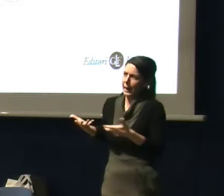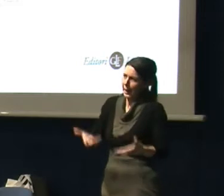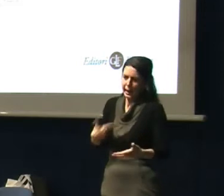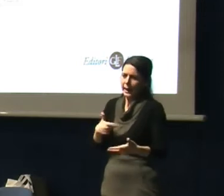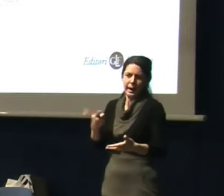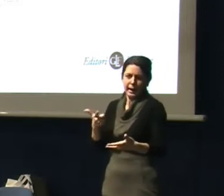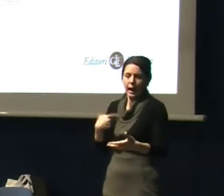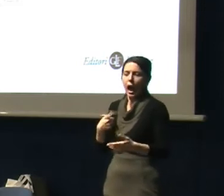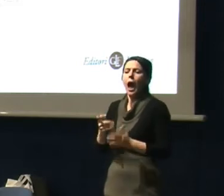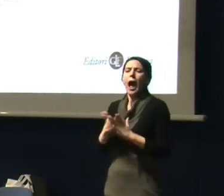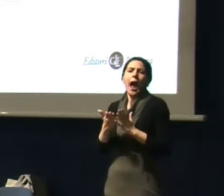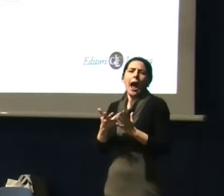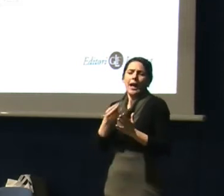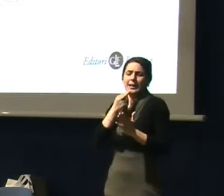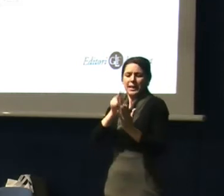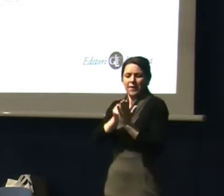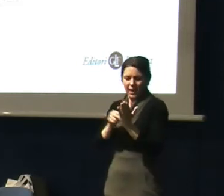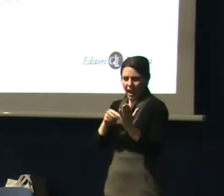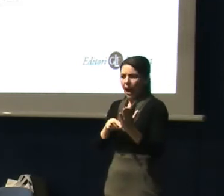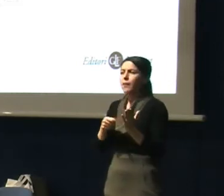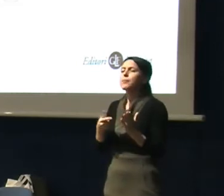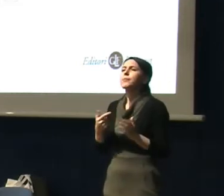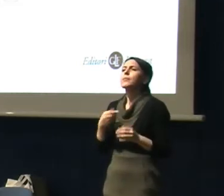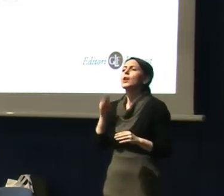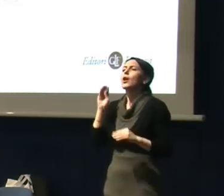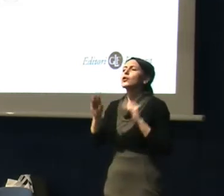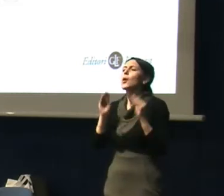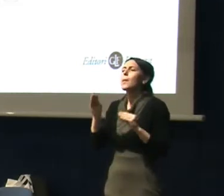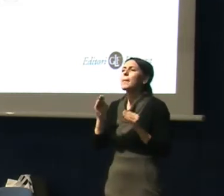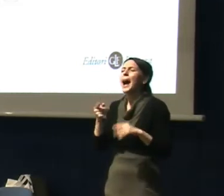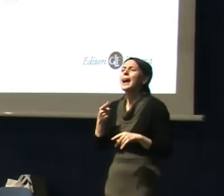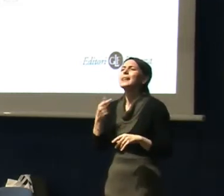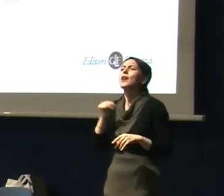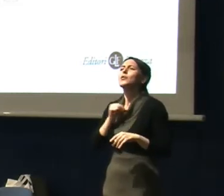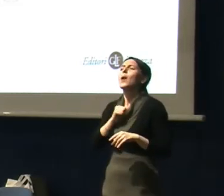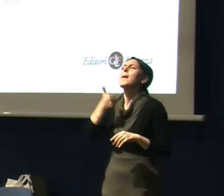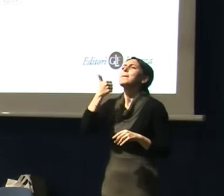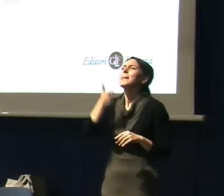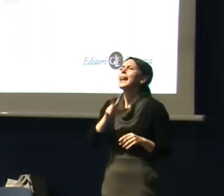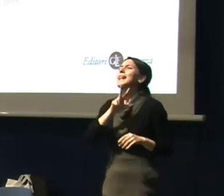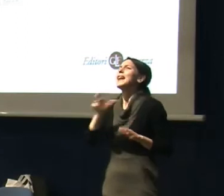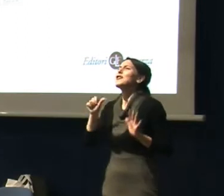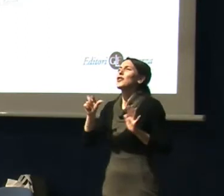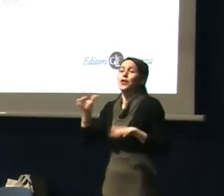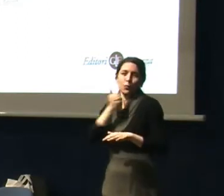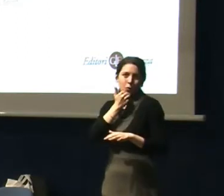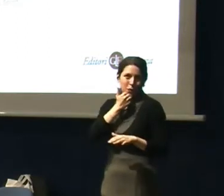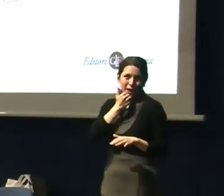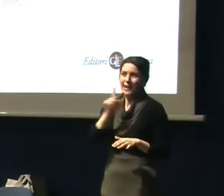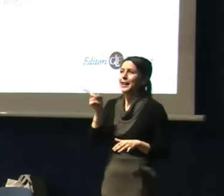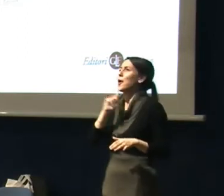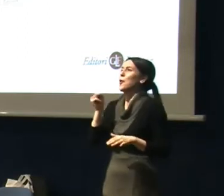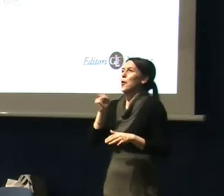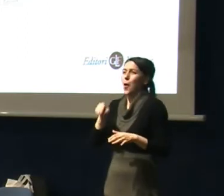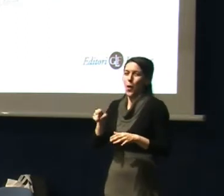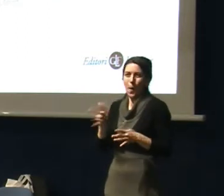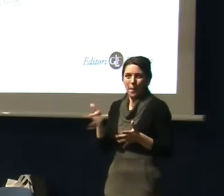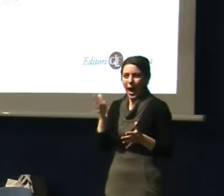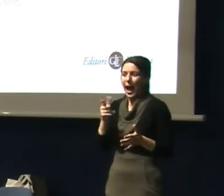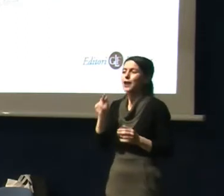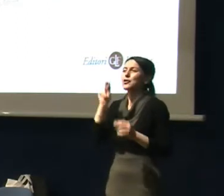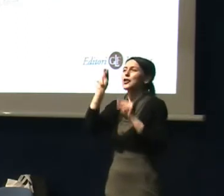si fa alla posizione 1378 scusate se ve lo dico così non è una pagina alla posizione 1300